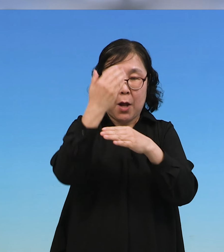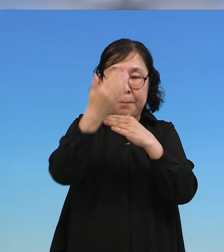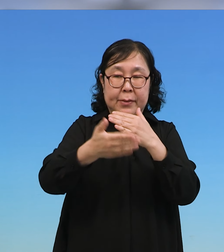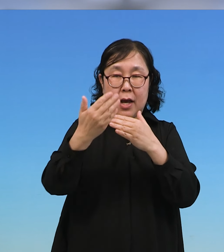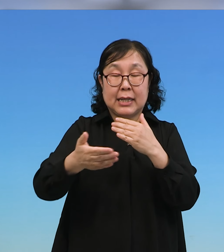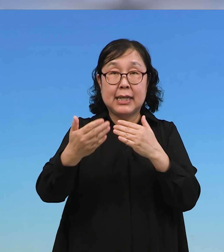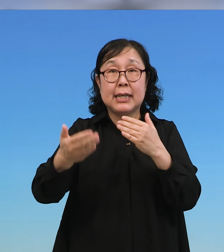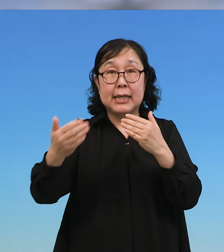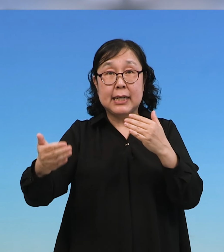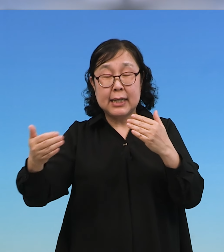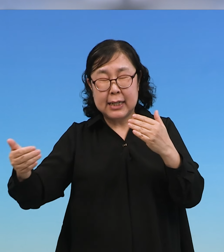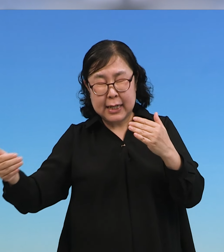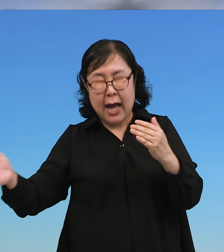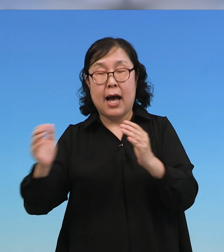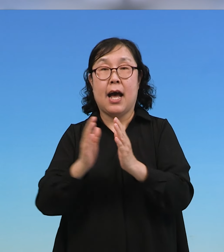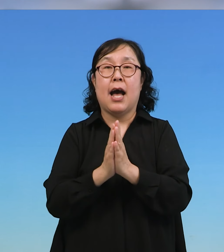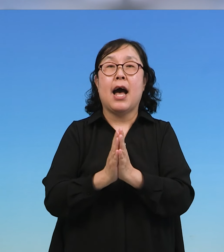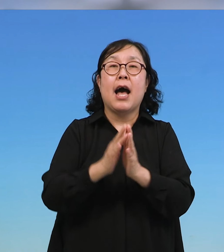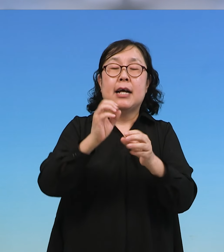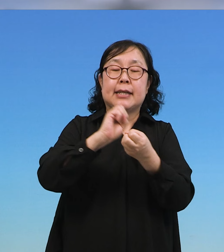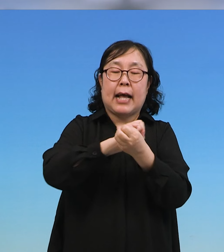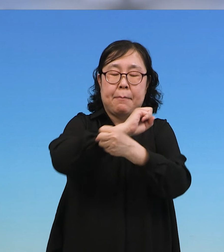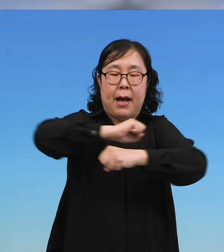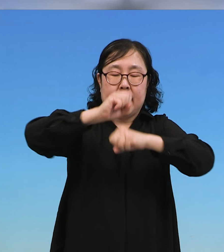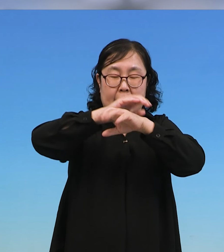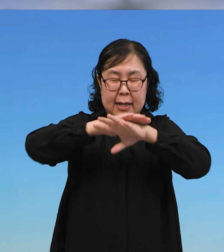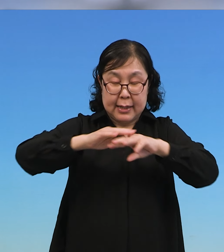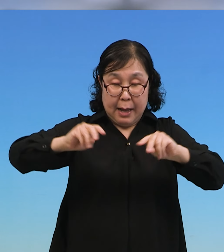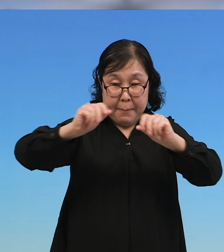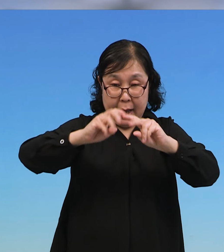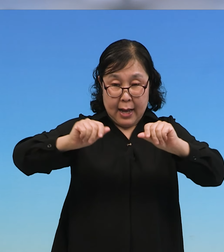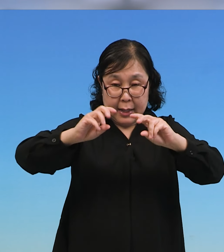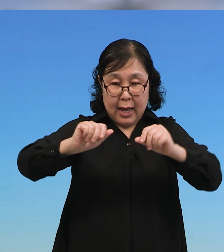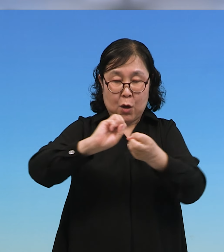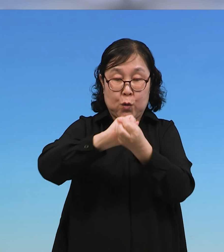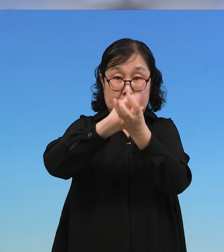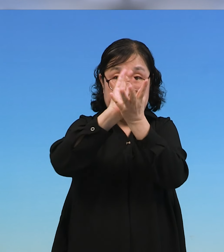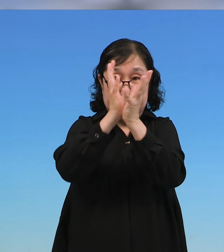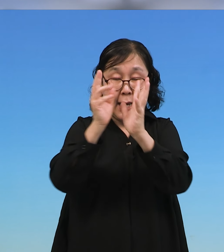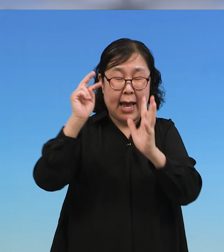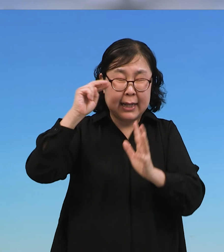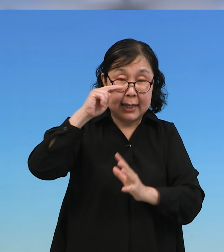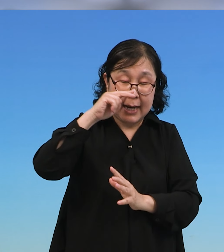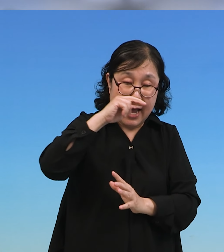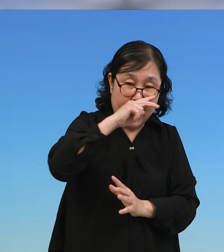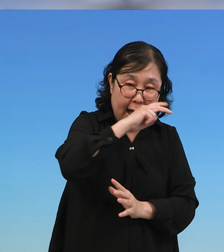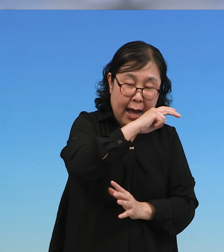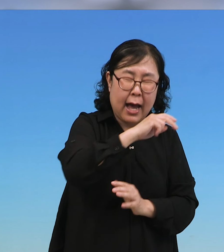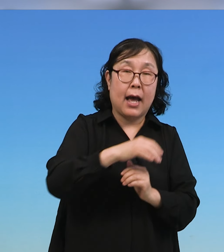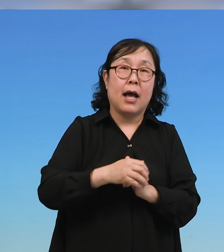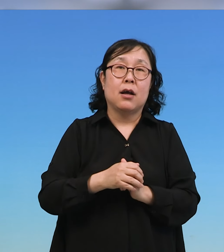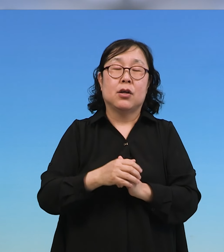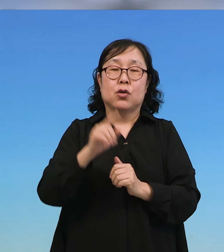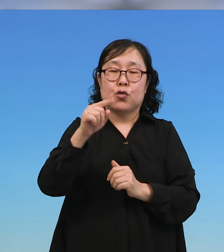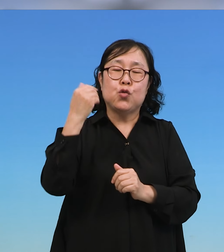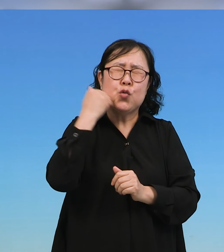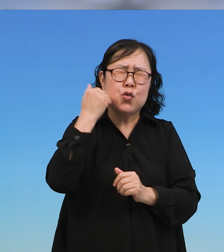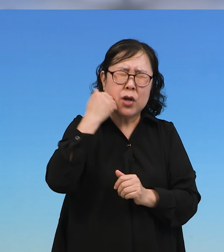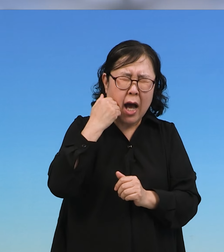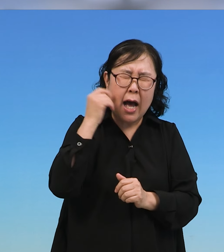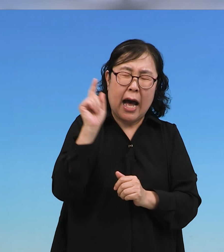사막에 샘이 넘쳐 흐르리라. 사막에 꽃이 피어 향내 내리라.